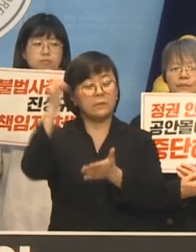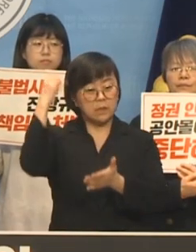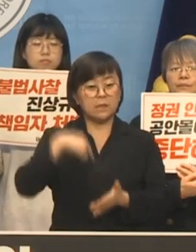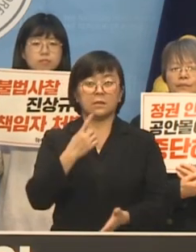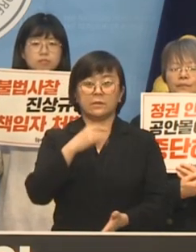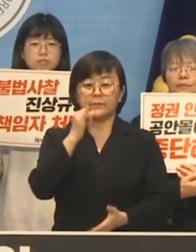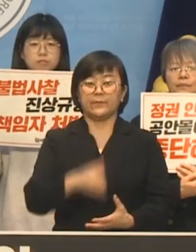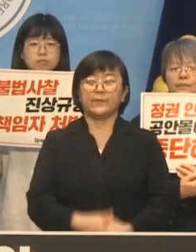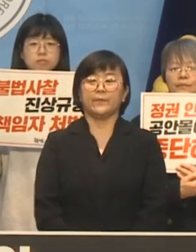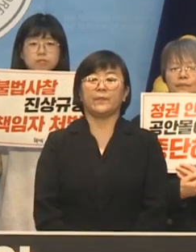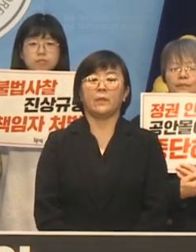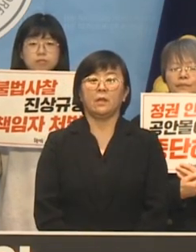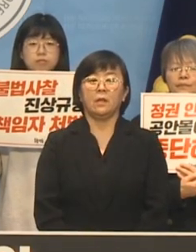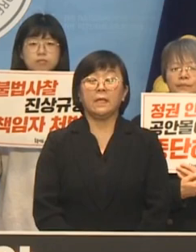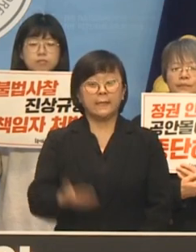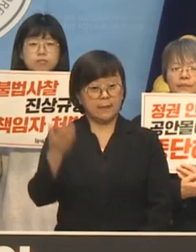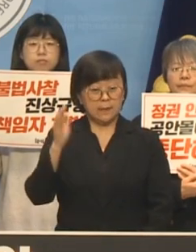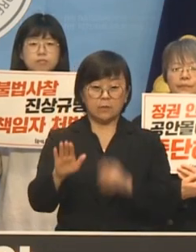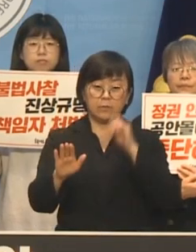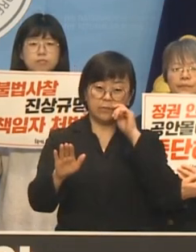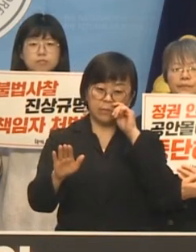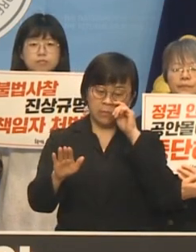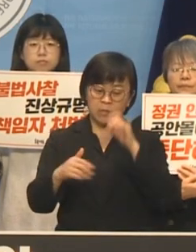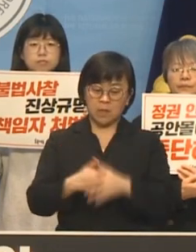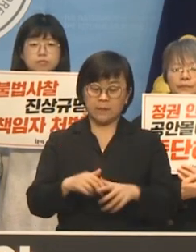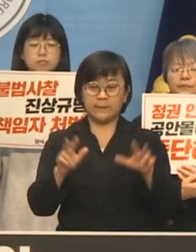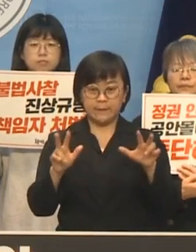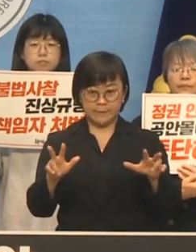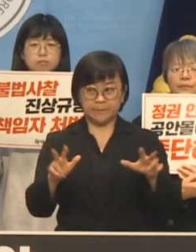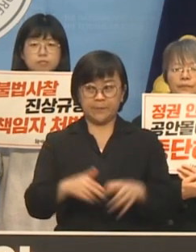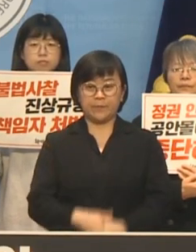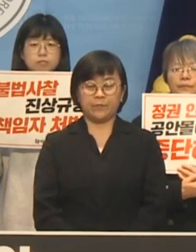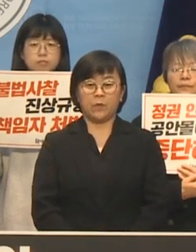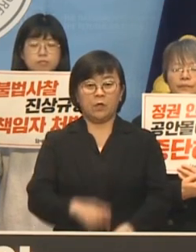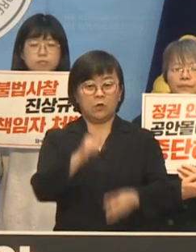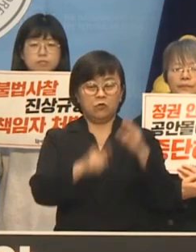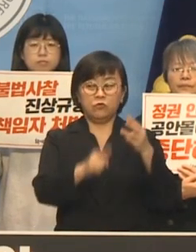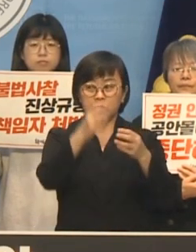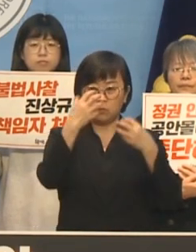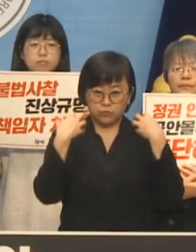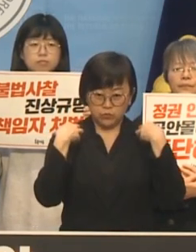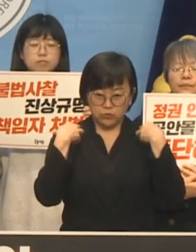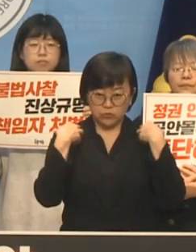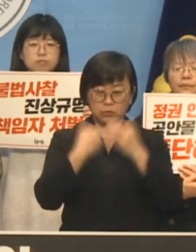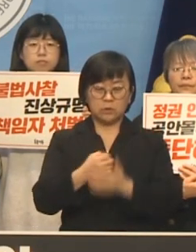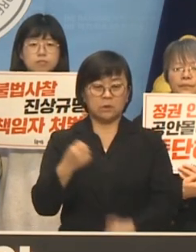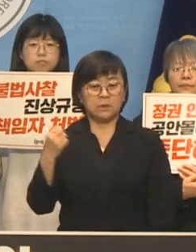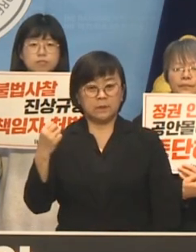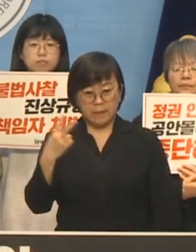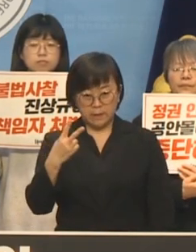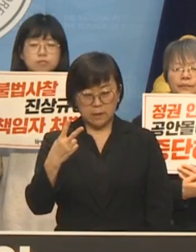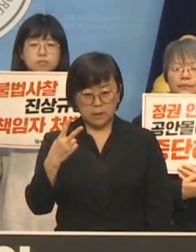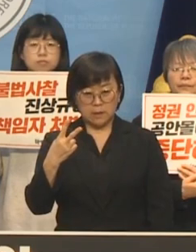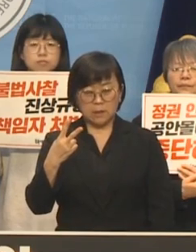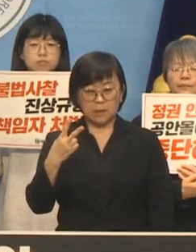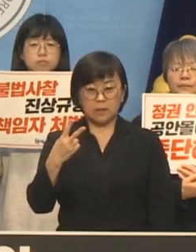있습니다. 그런데 그것이 지금 이 윤석열 정부에 있어서 다시 자행되고 있다는